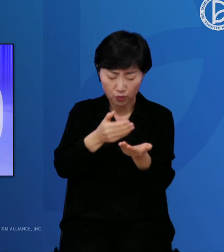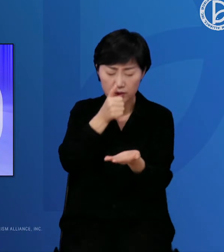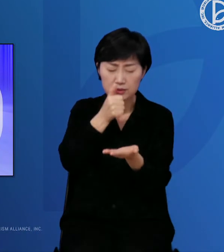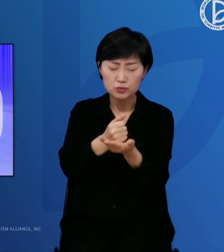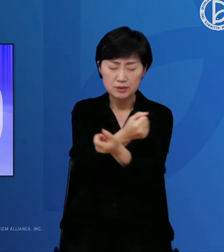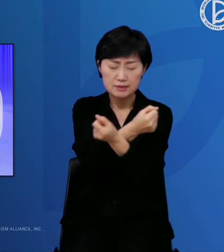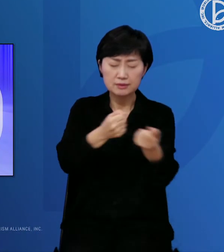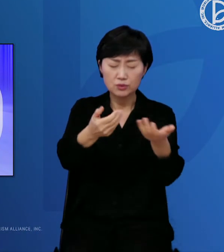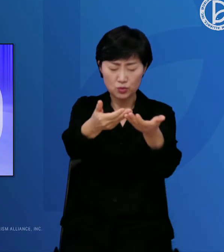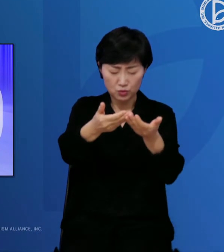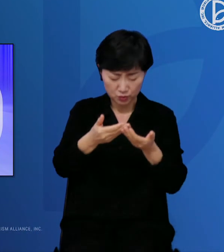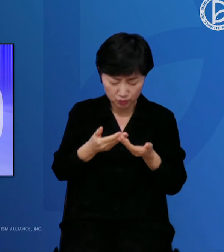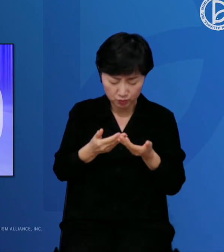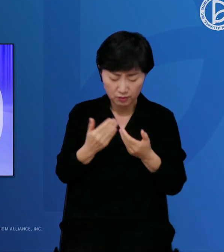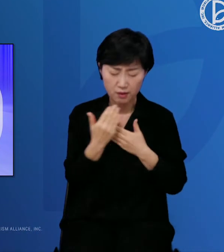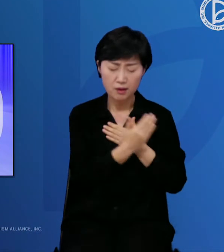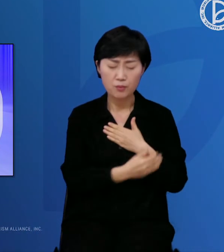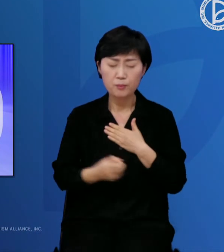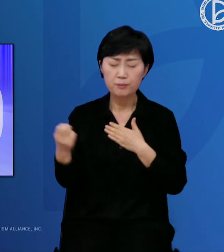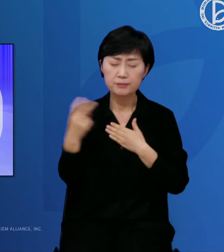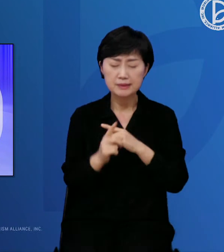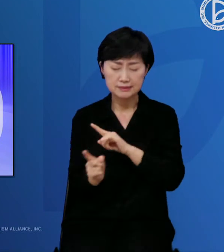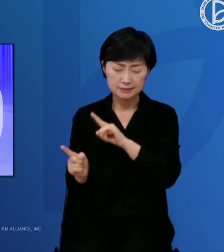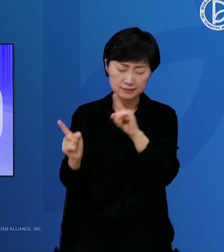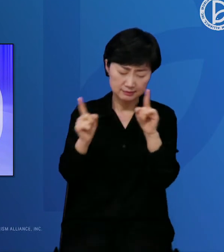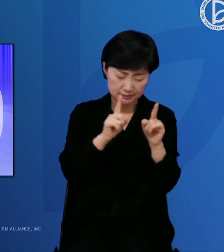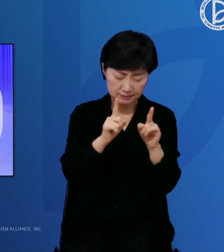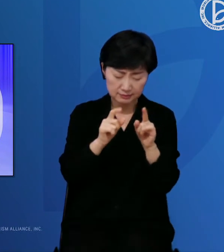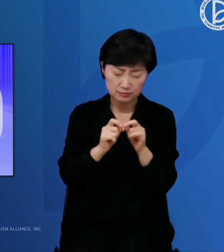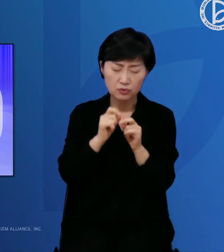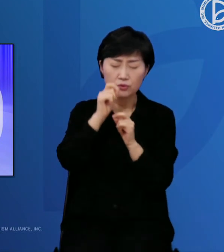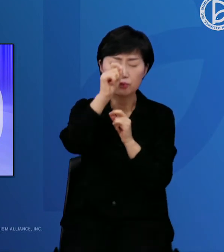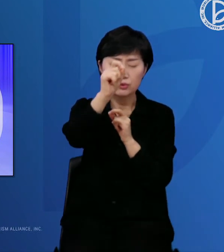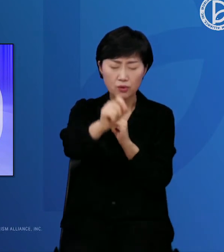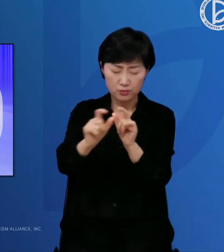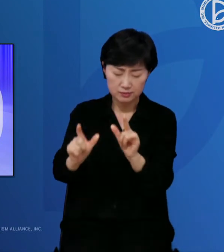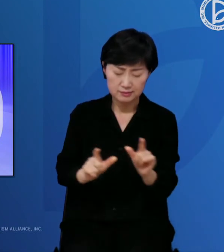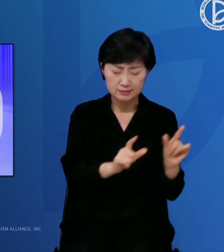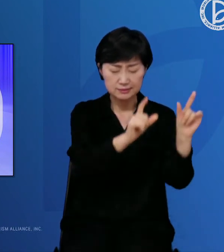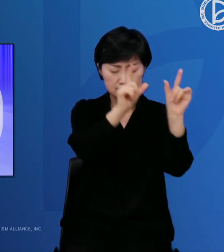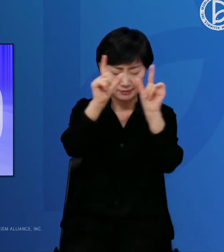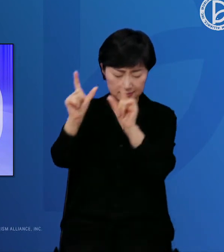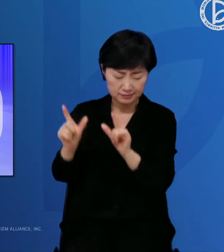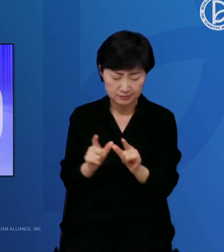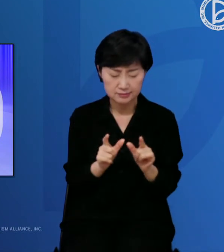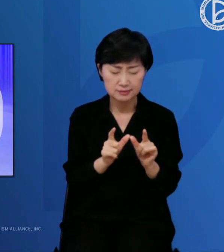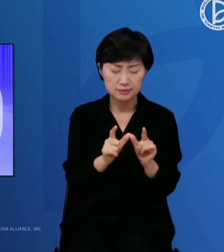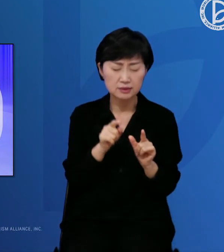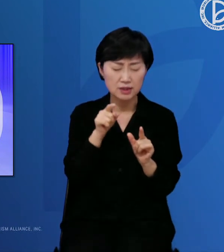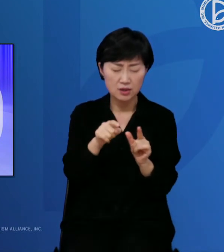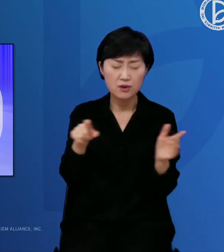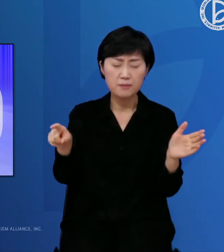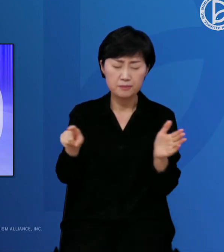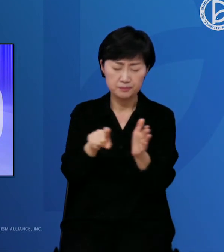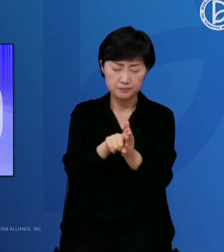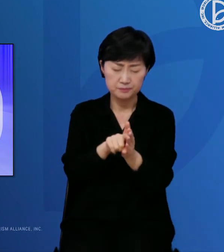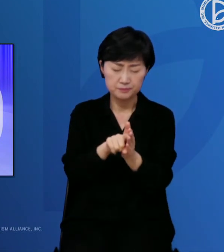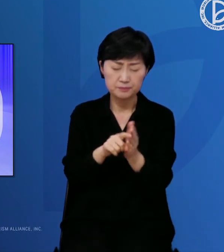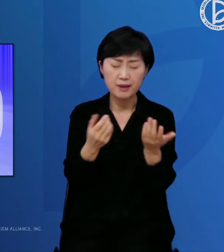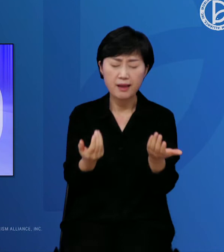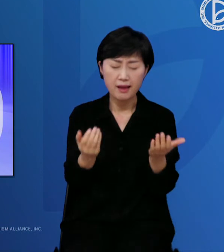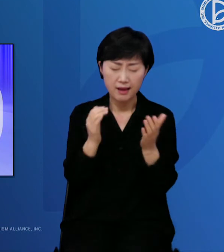것과 죄를 사하여 주시는 것과 몸이 다시 사는 것과 영원히 사는